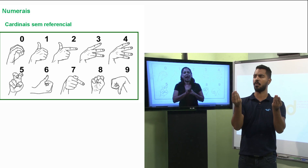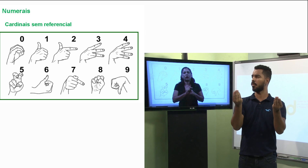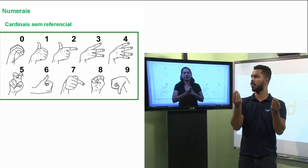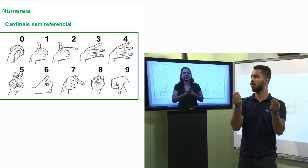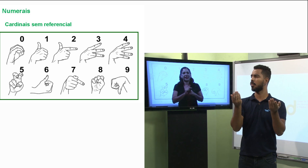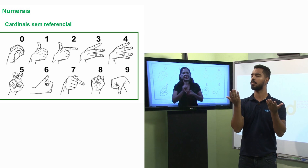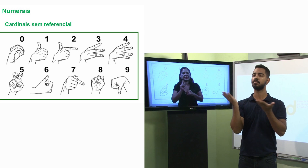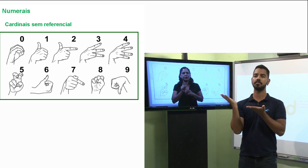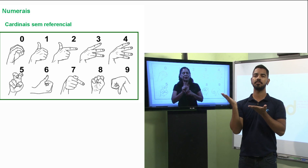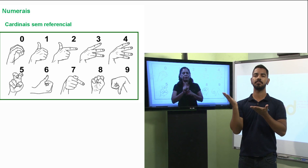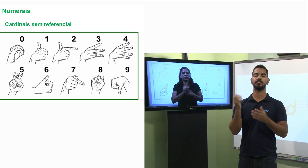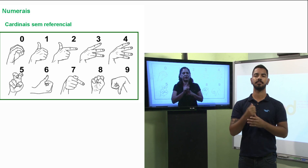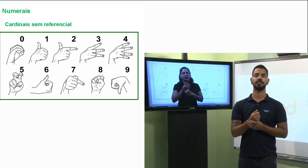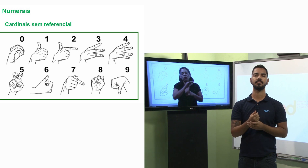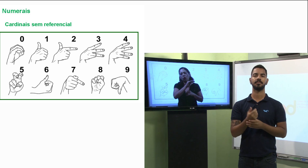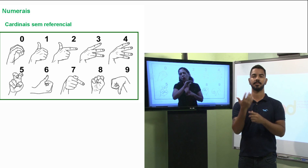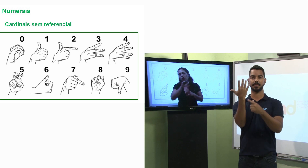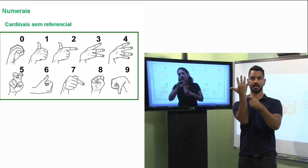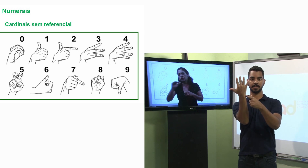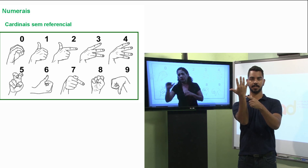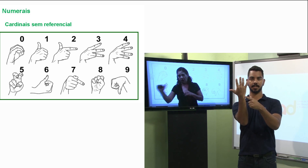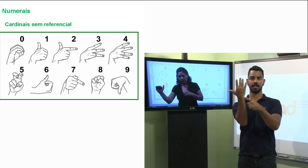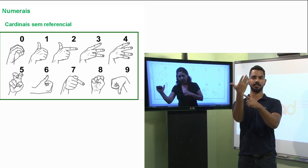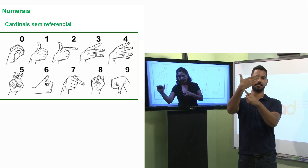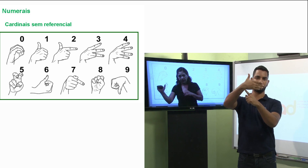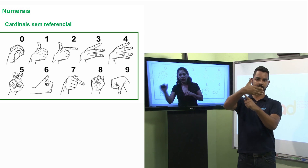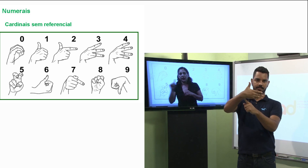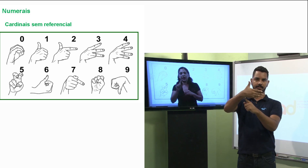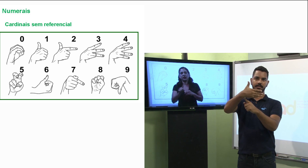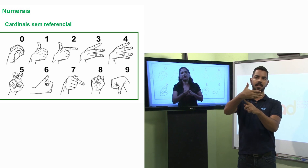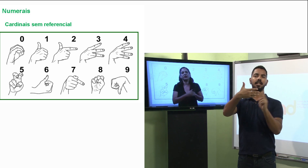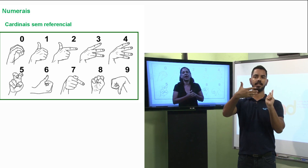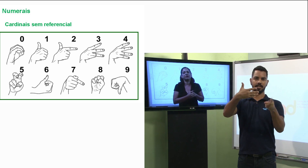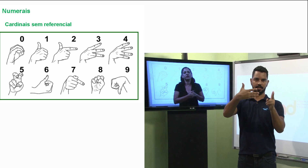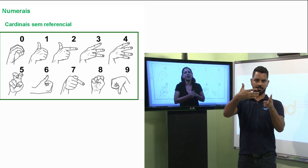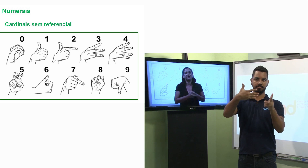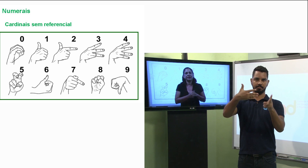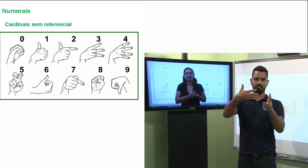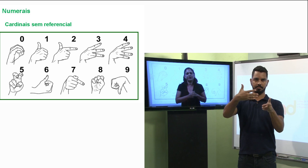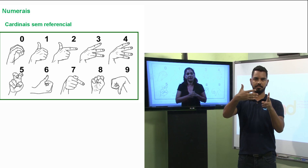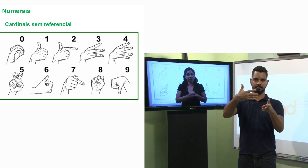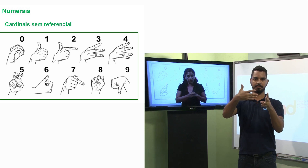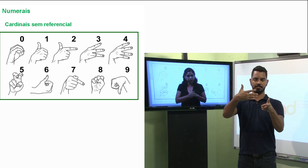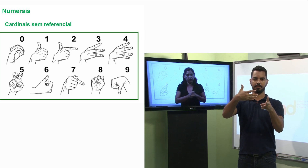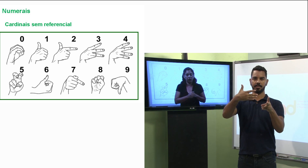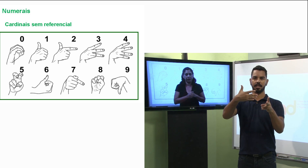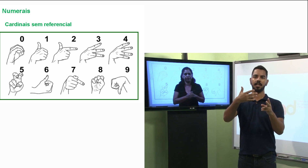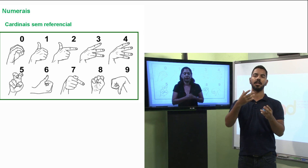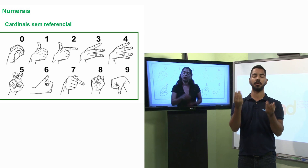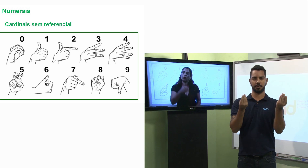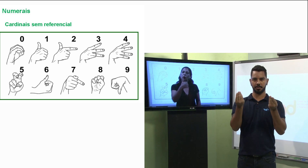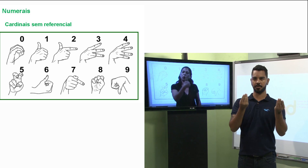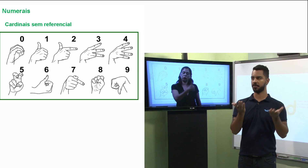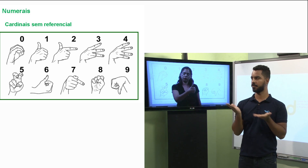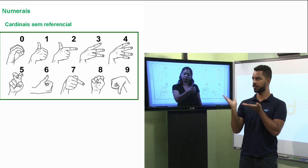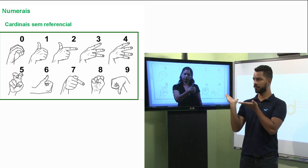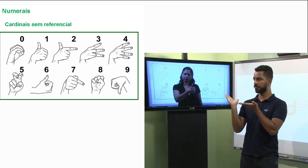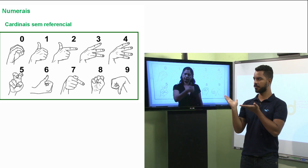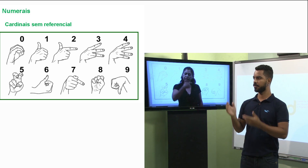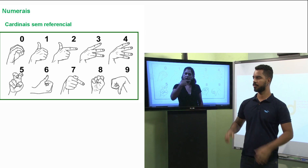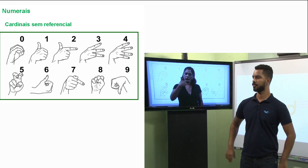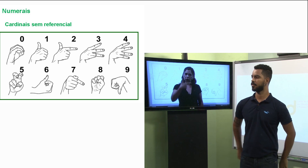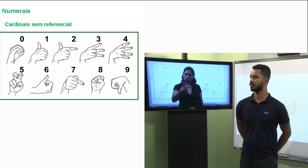ver, acontecerá sempre na posição horizontal. Estes sinais são sinalizados da seguinte forma: